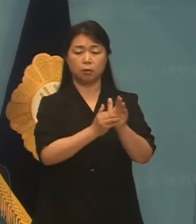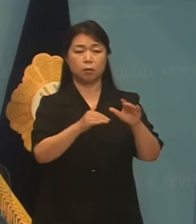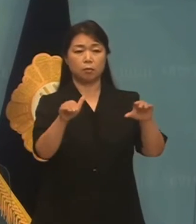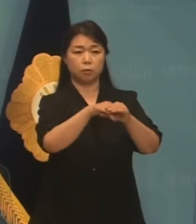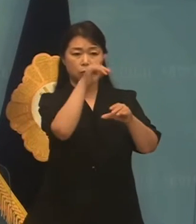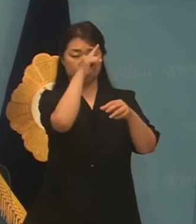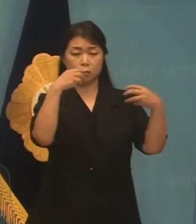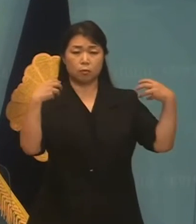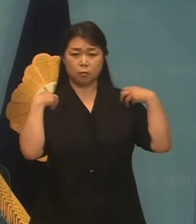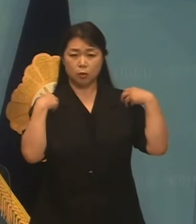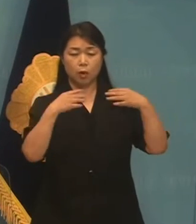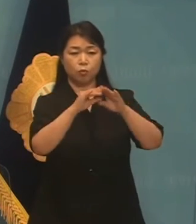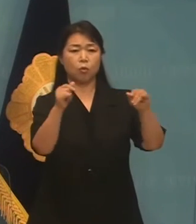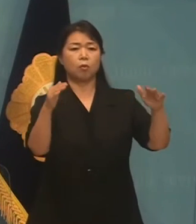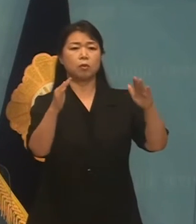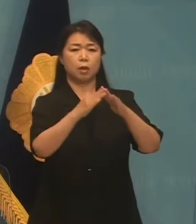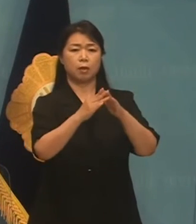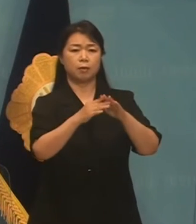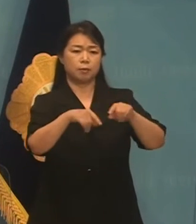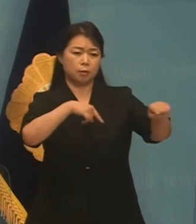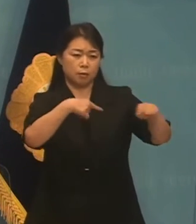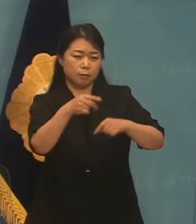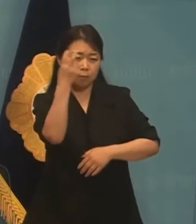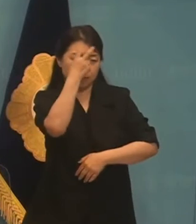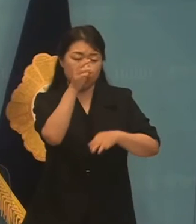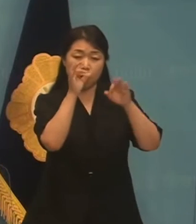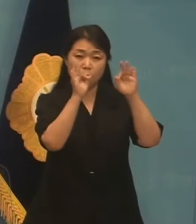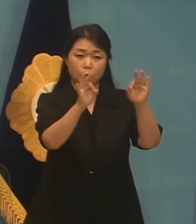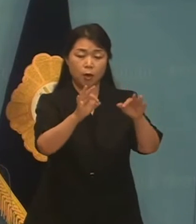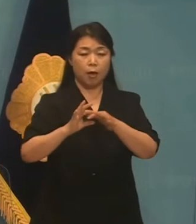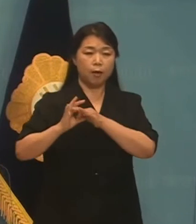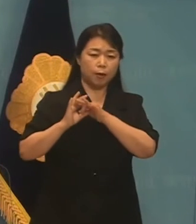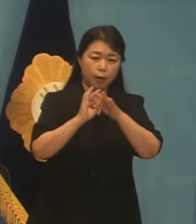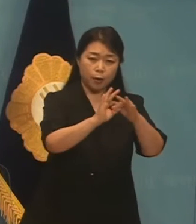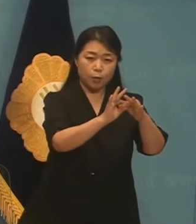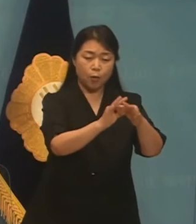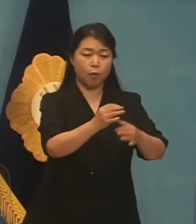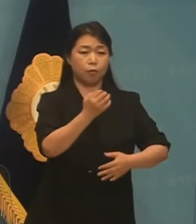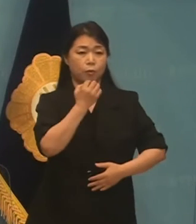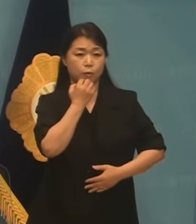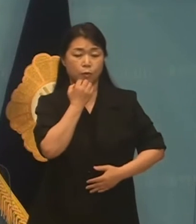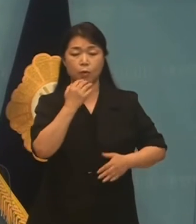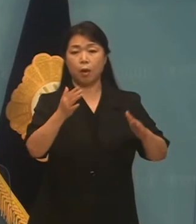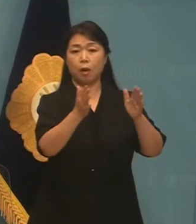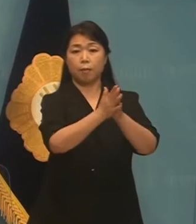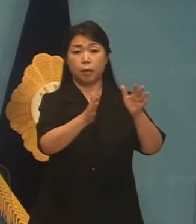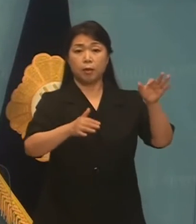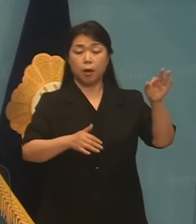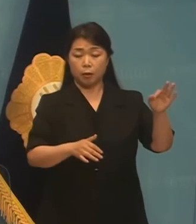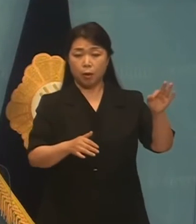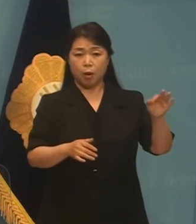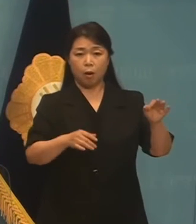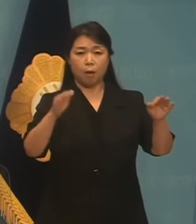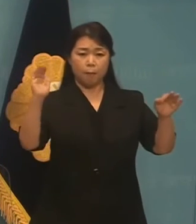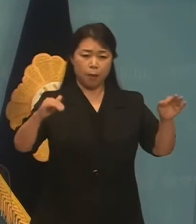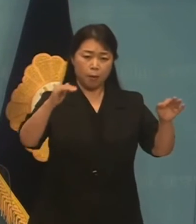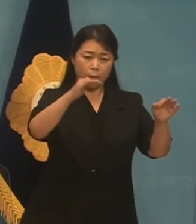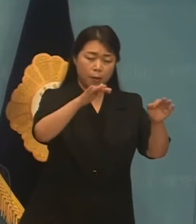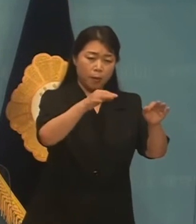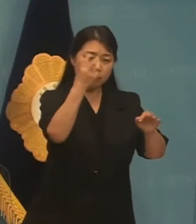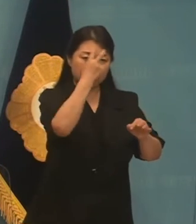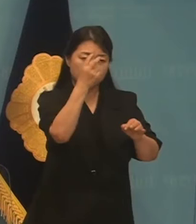서울 사상